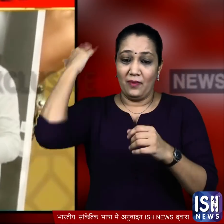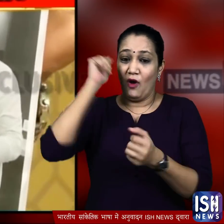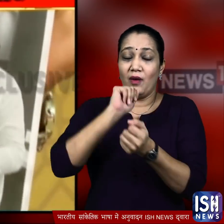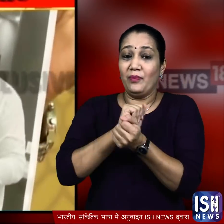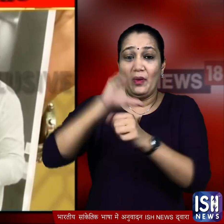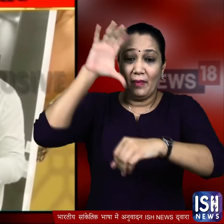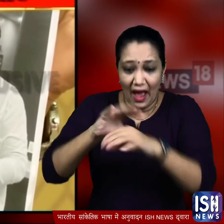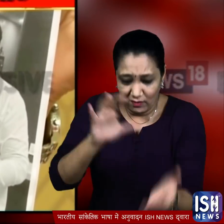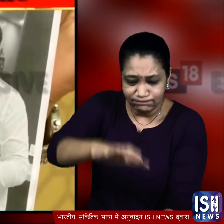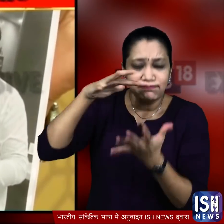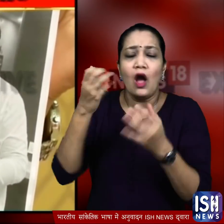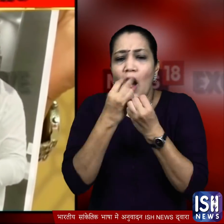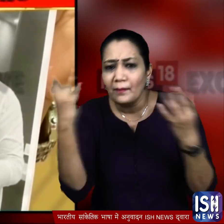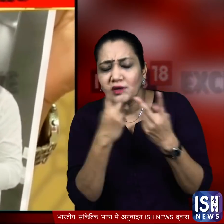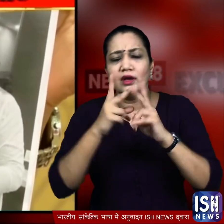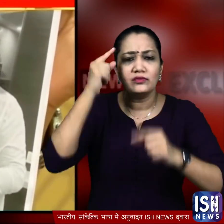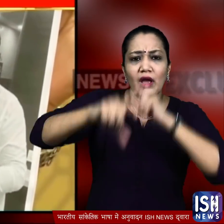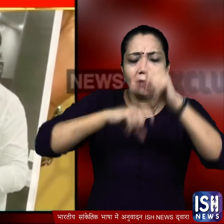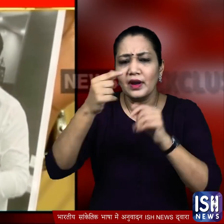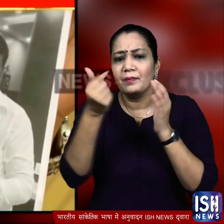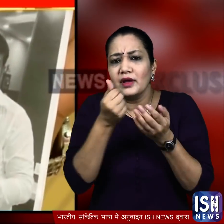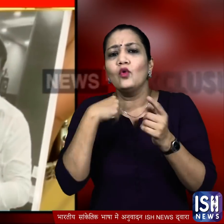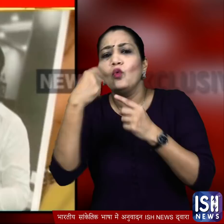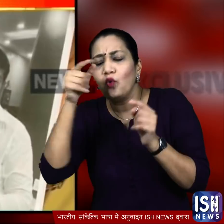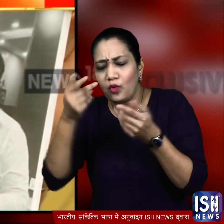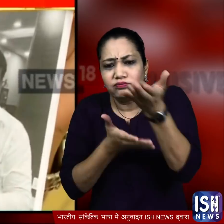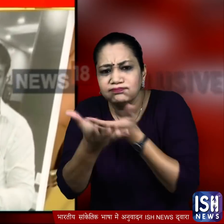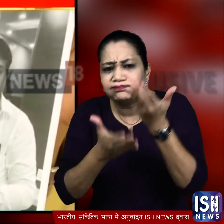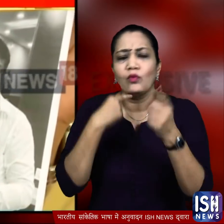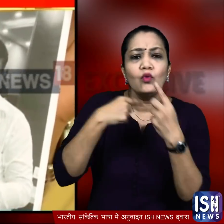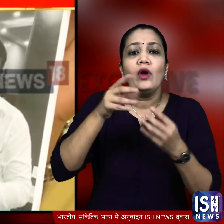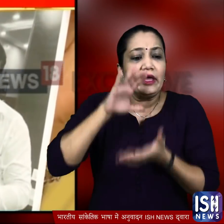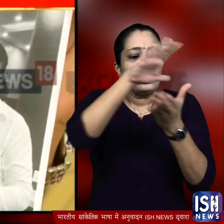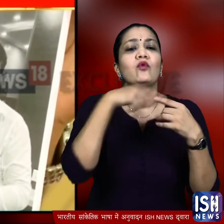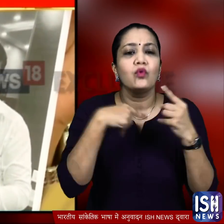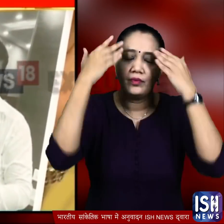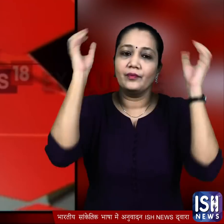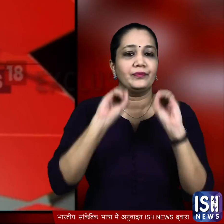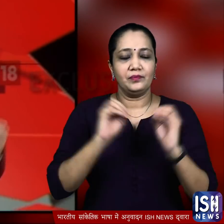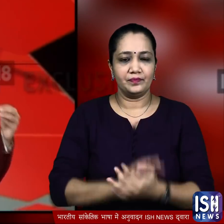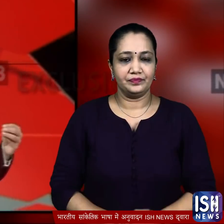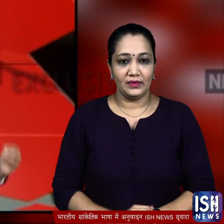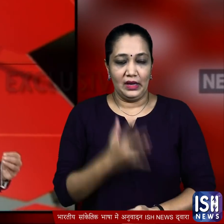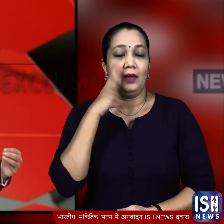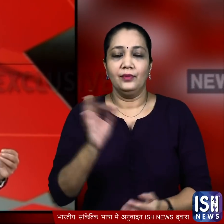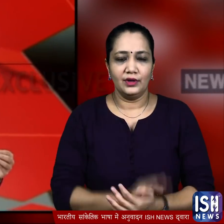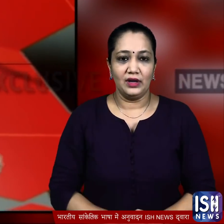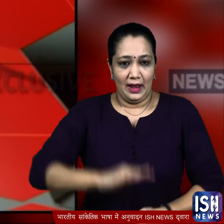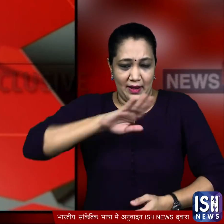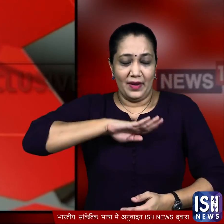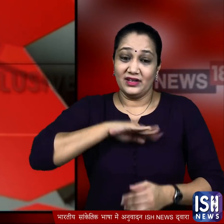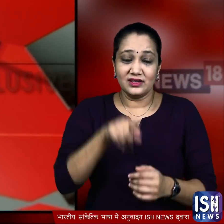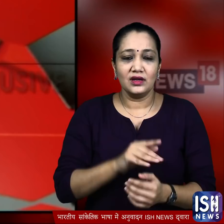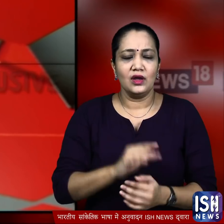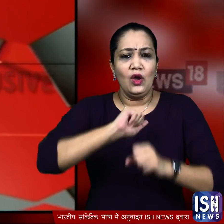पुलिस ने रविवार रात पकड़ी वो कितनी थी, उनका सौदा कंपनी के साथ किसने किया और वो किसे दी जानी थी। सौबात की एक बात ये